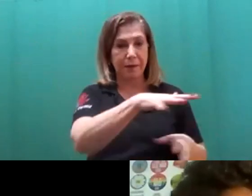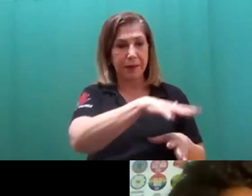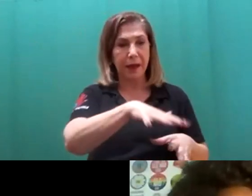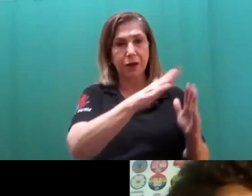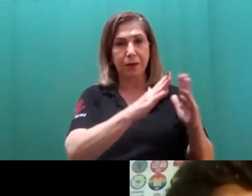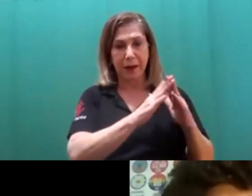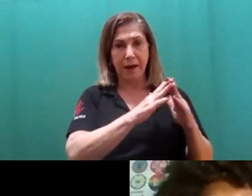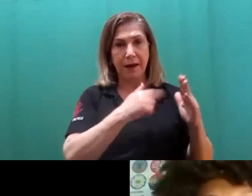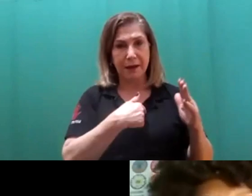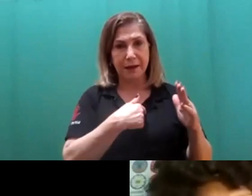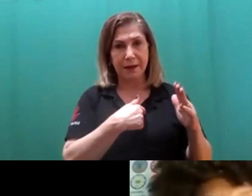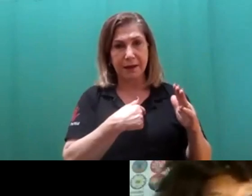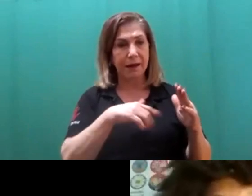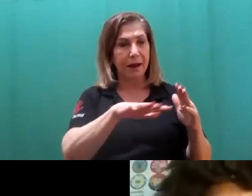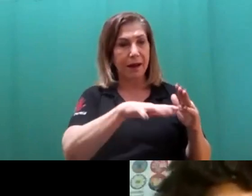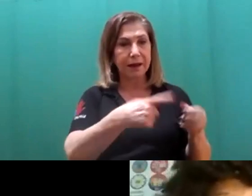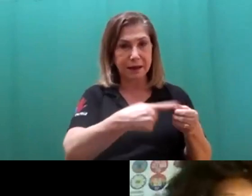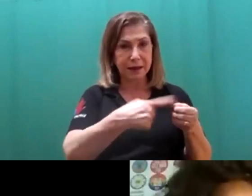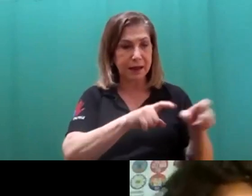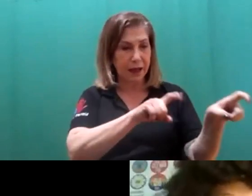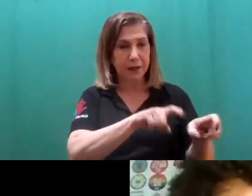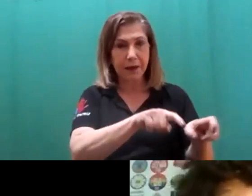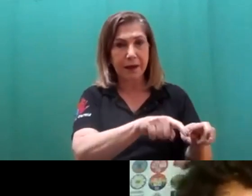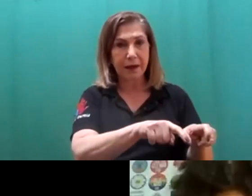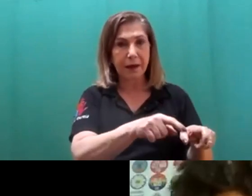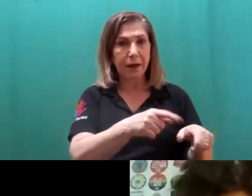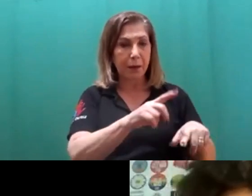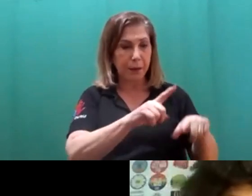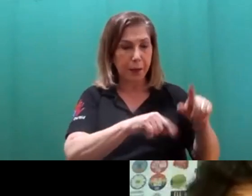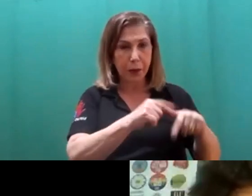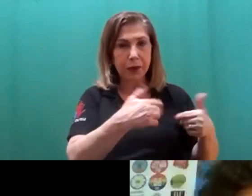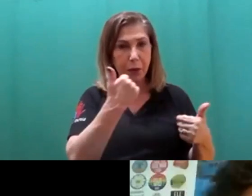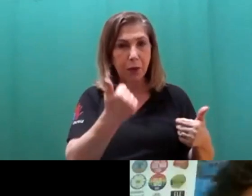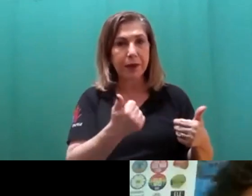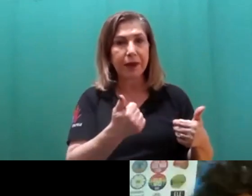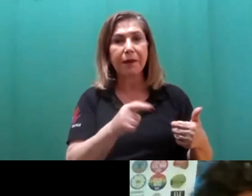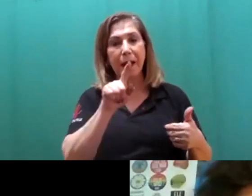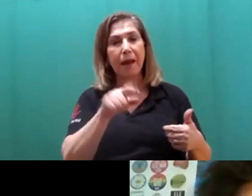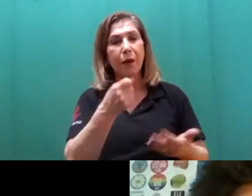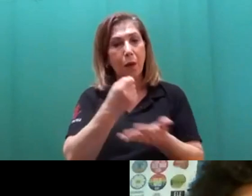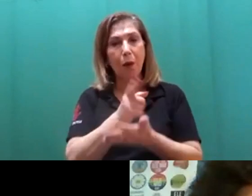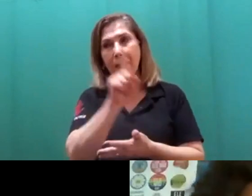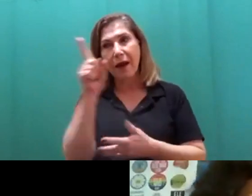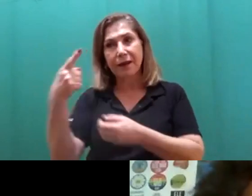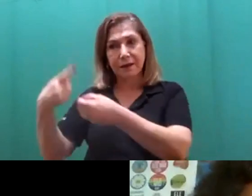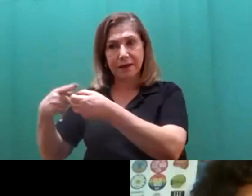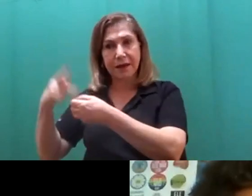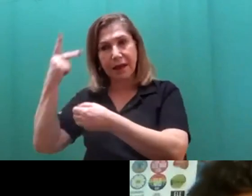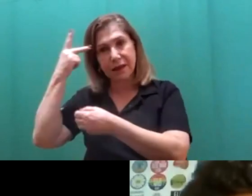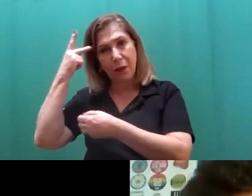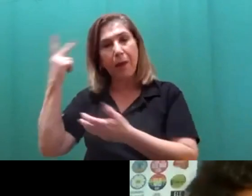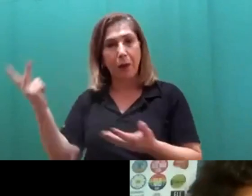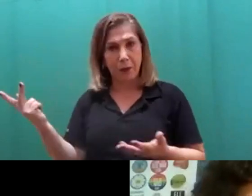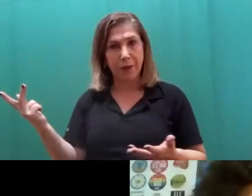acesso a espaços mais periféricos que produzam comida, e a gente tem. Esses espaços periféricos, eles têm muitos